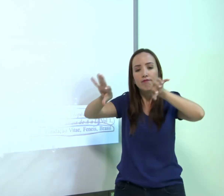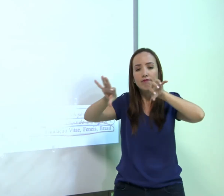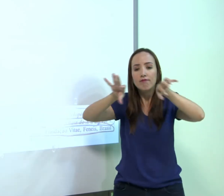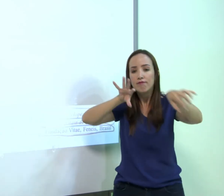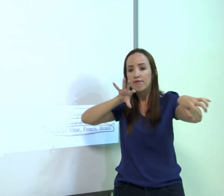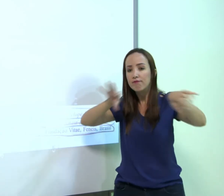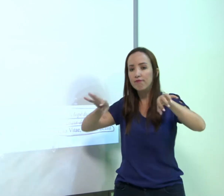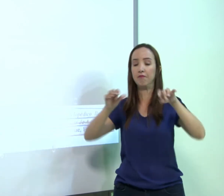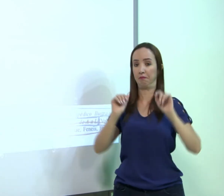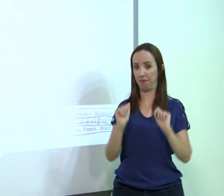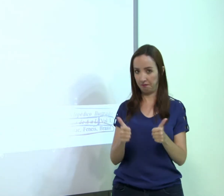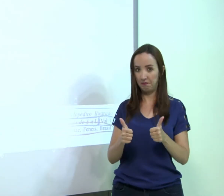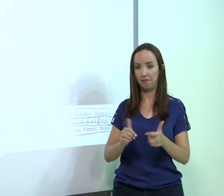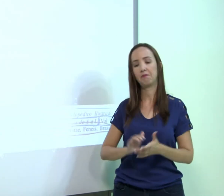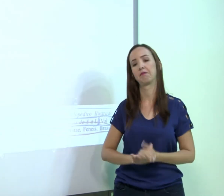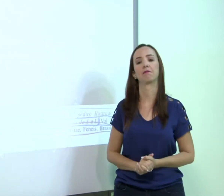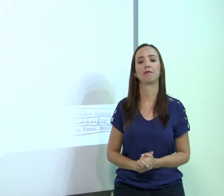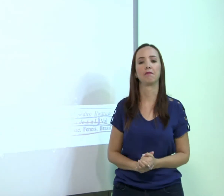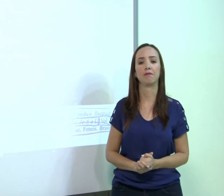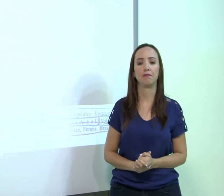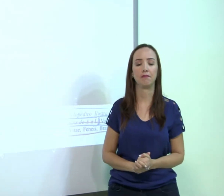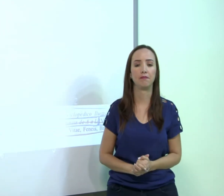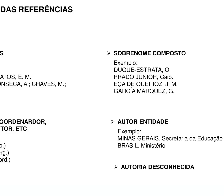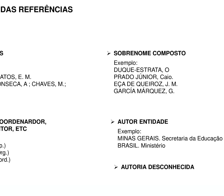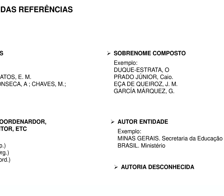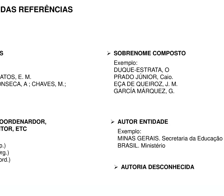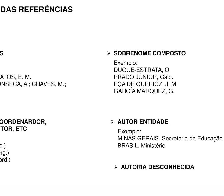E tem os itens que devemos seguir.